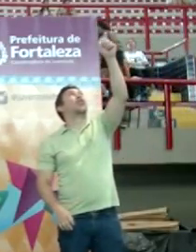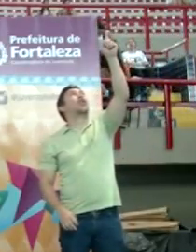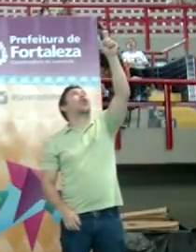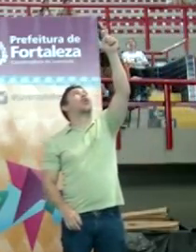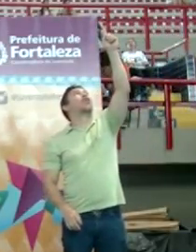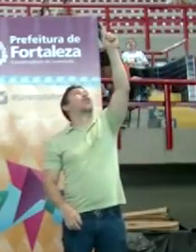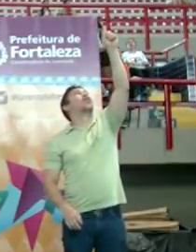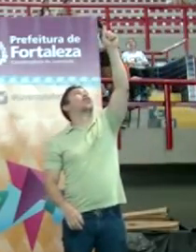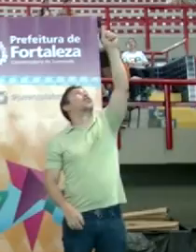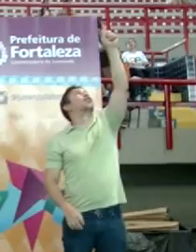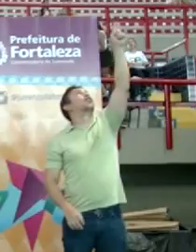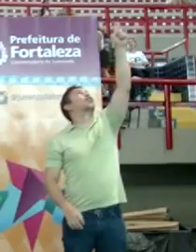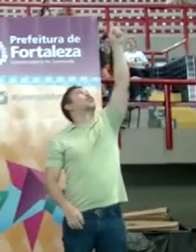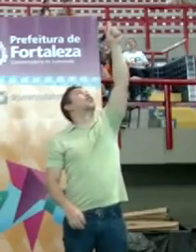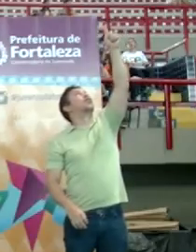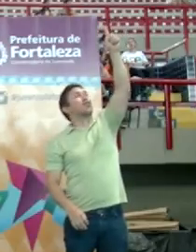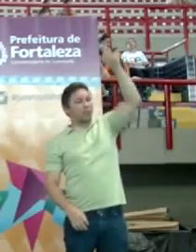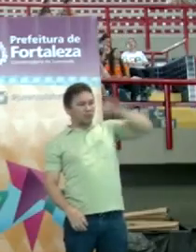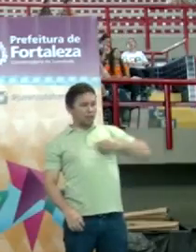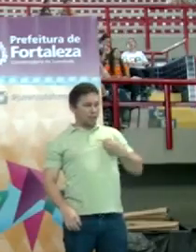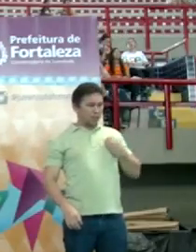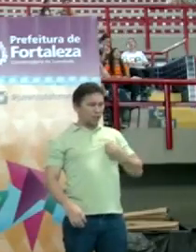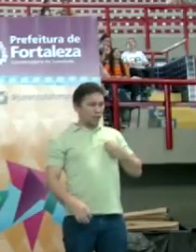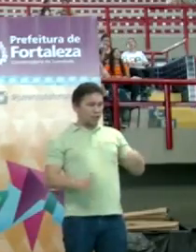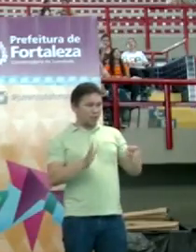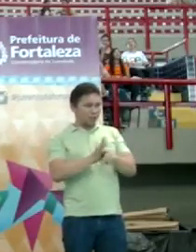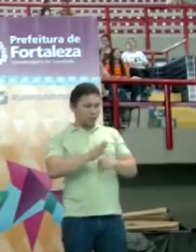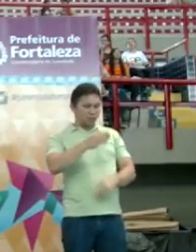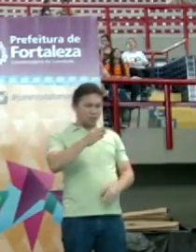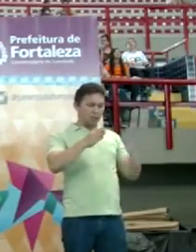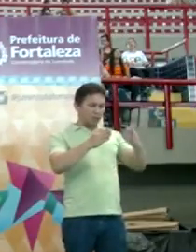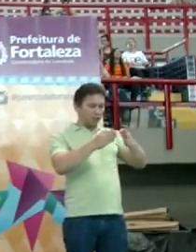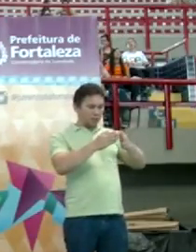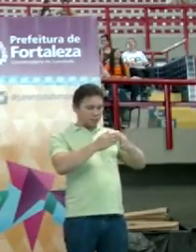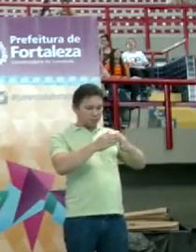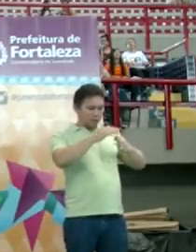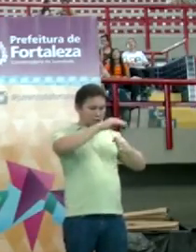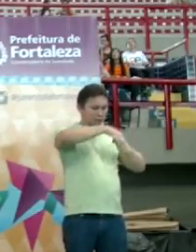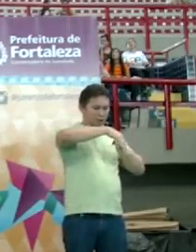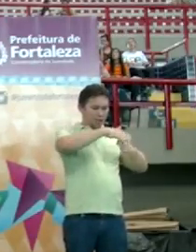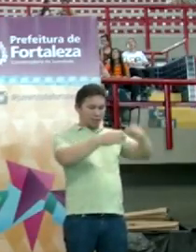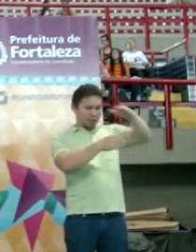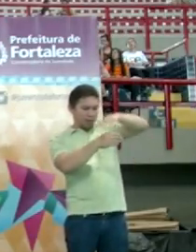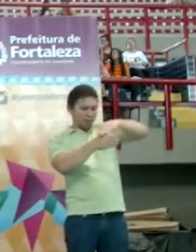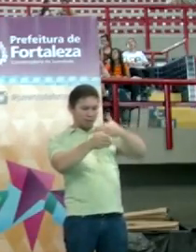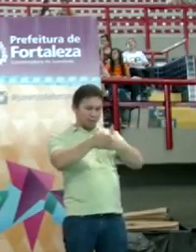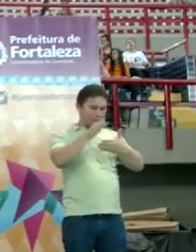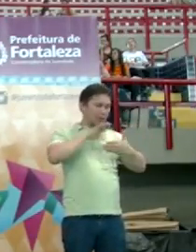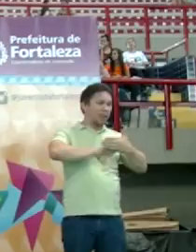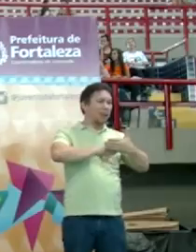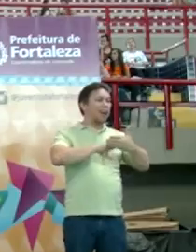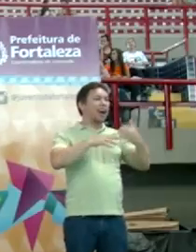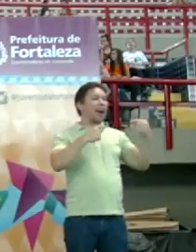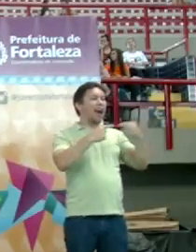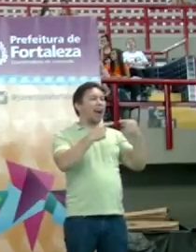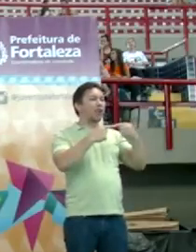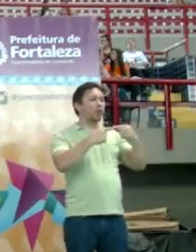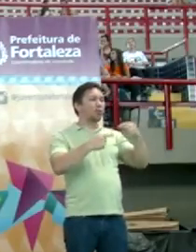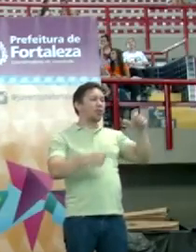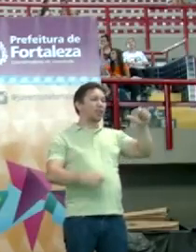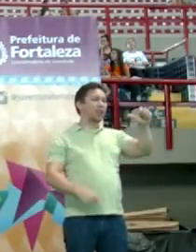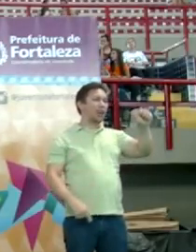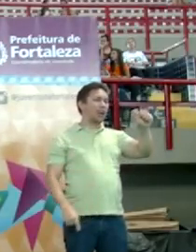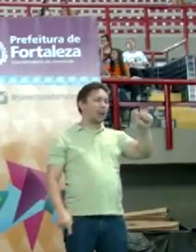viraram? Então, todo lado vira o quê? Aresta. Todo